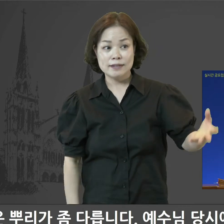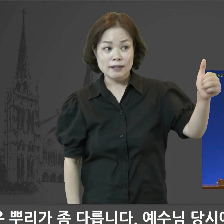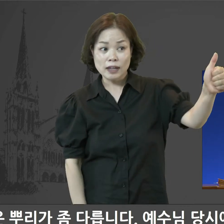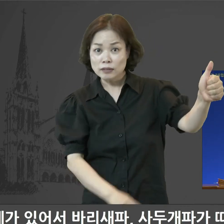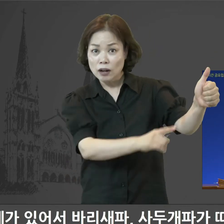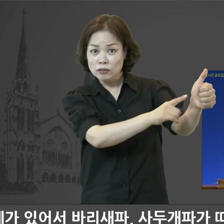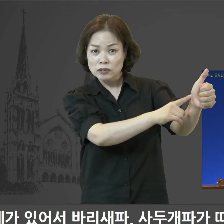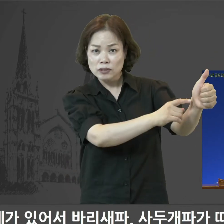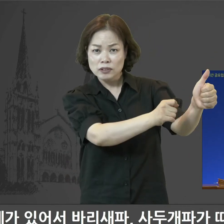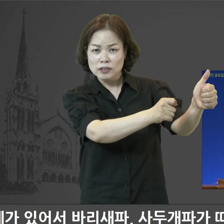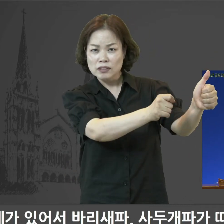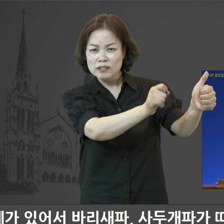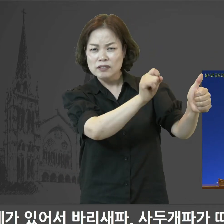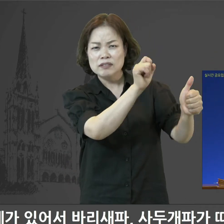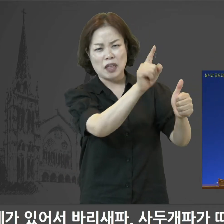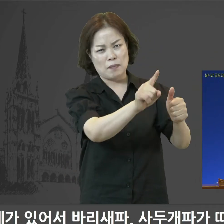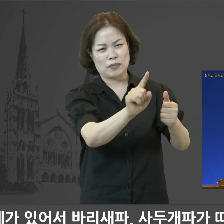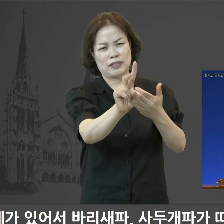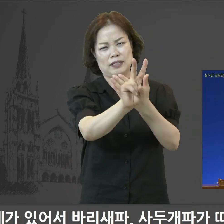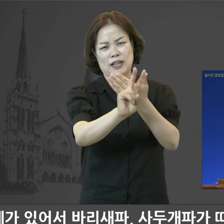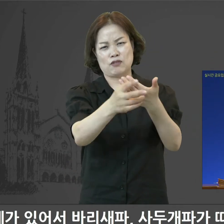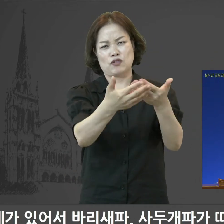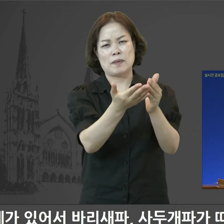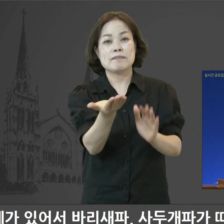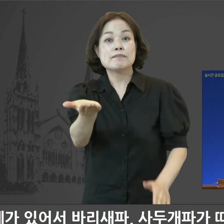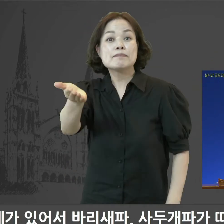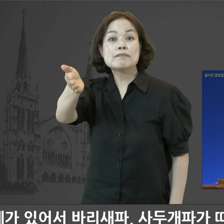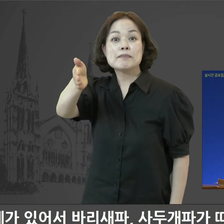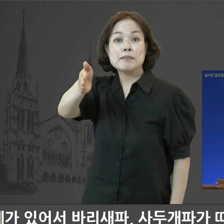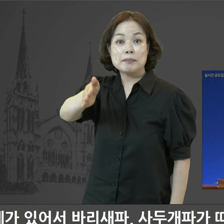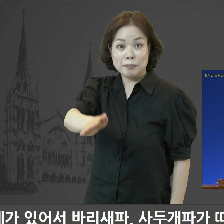대제사장들은 다 사두개파라고 보시면 돼요. 근데 하지만